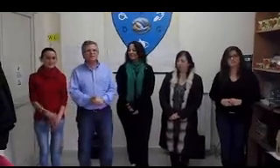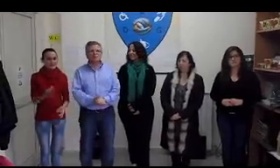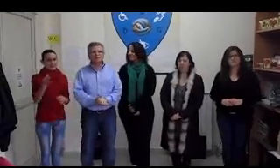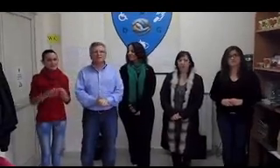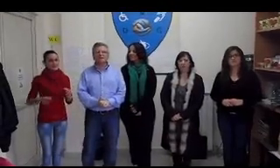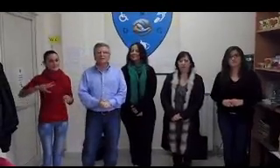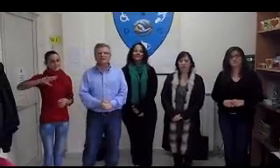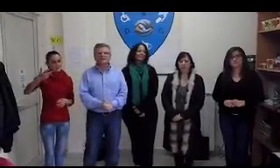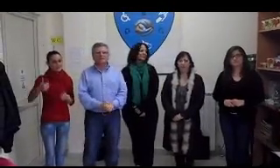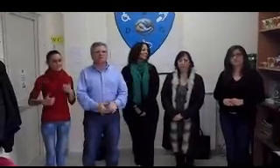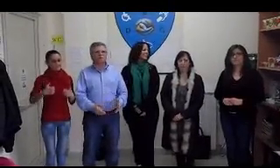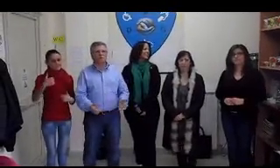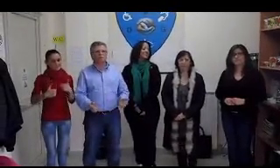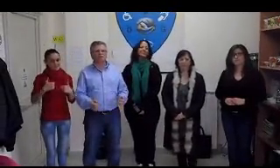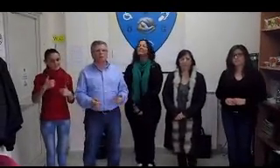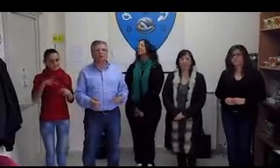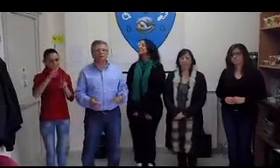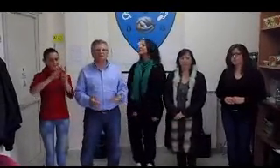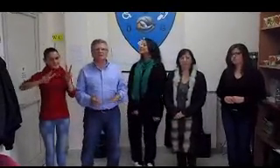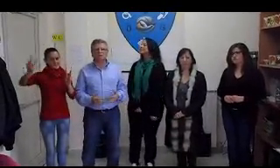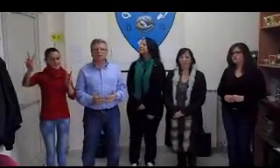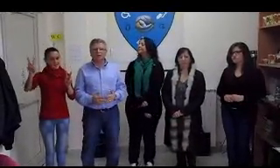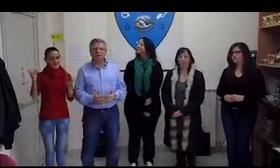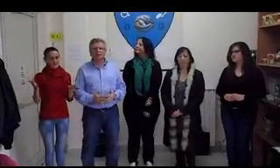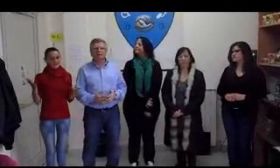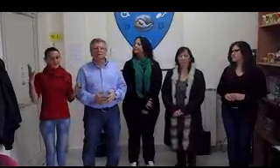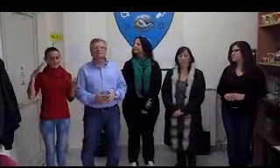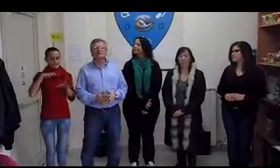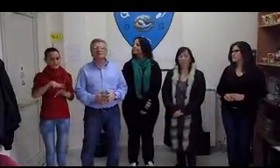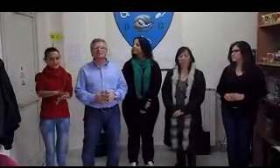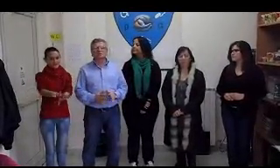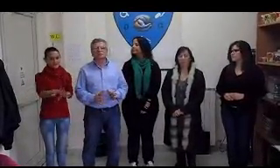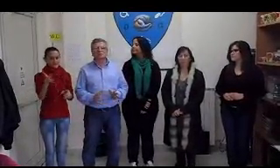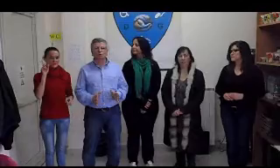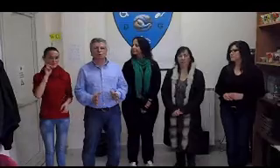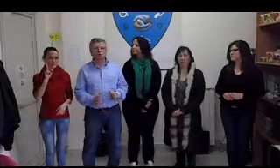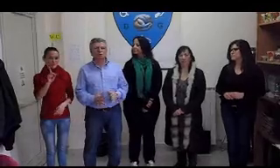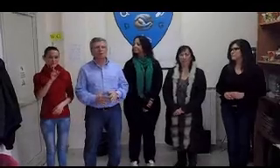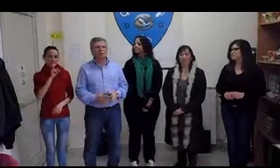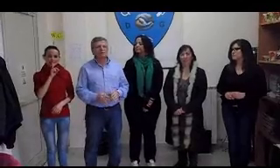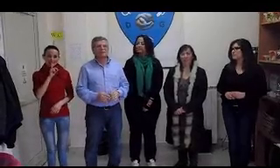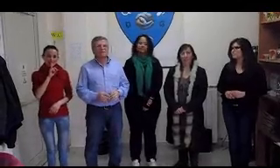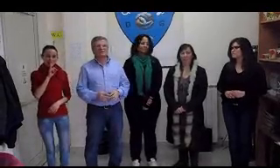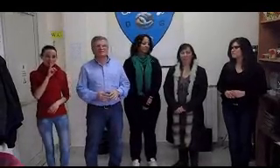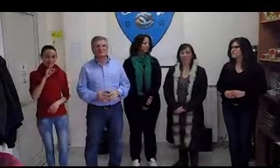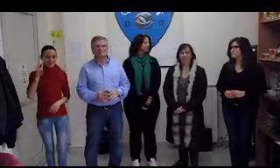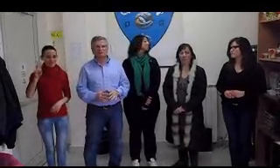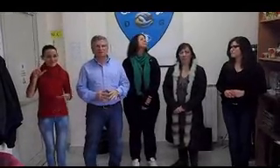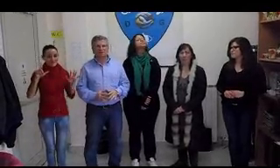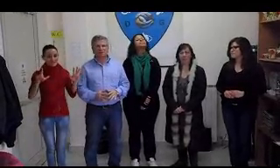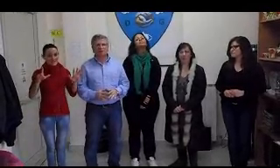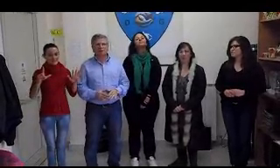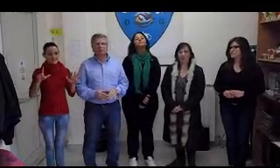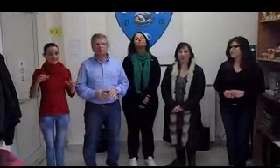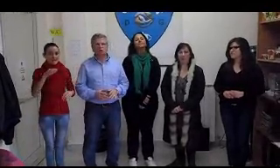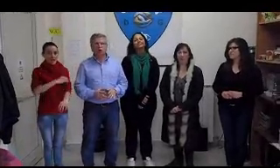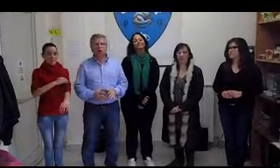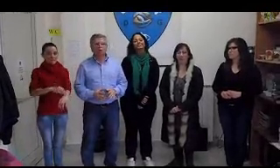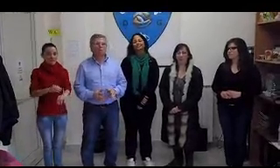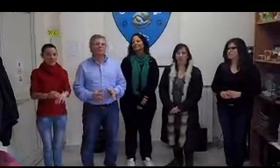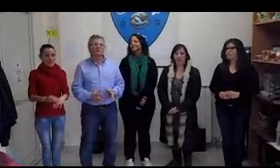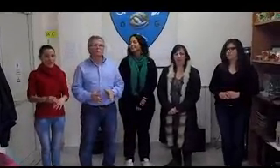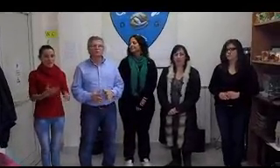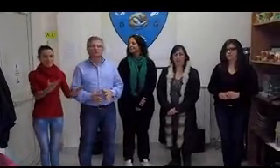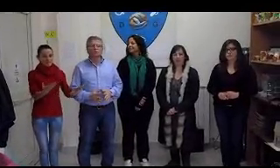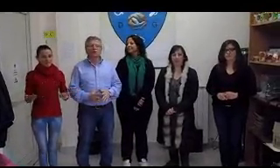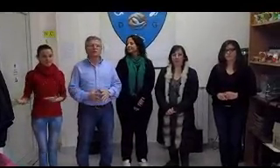In occasione della terza edizione del torneo nazionale Integrazione Sordi del 27 aprile, do